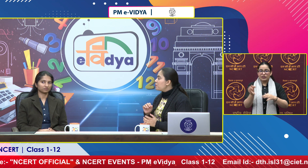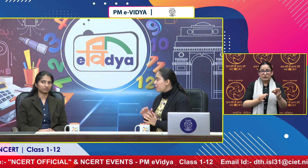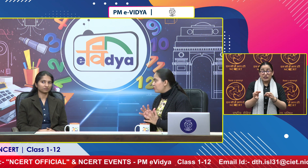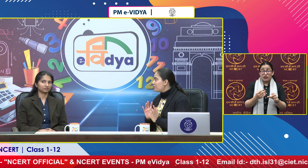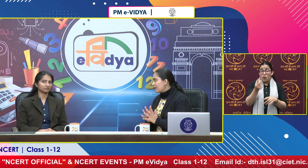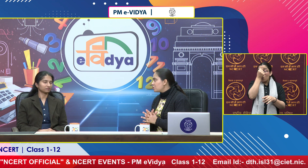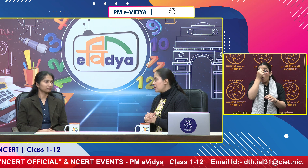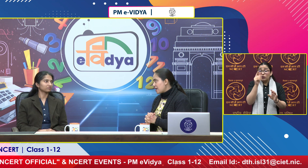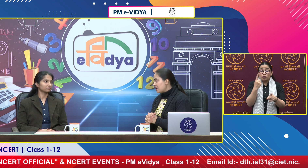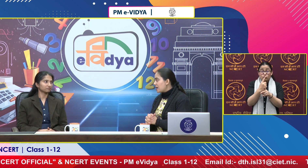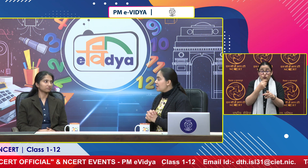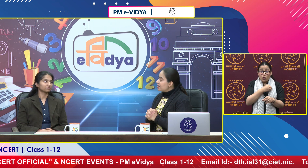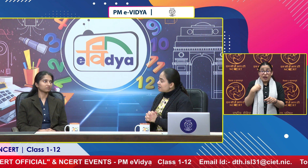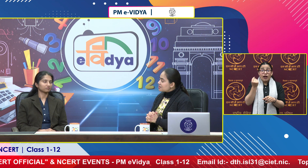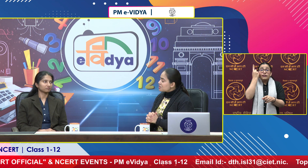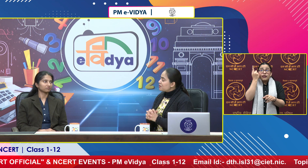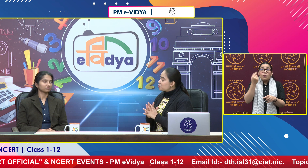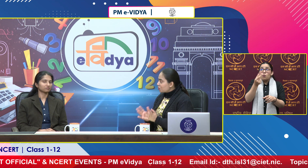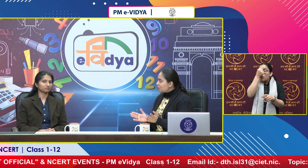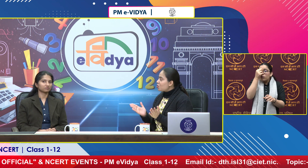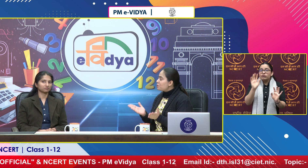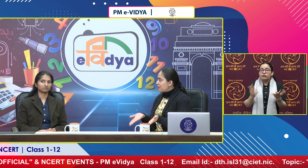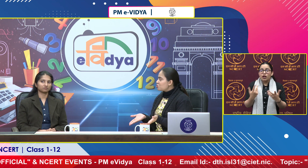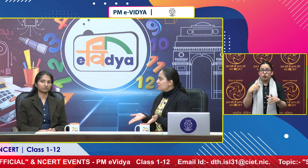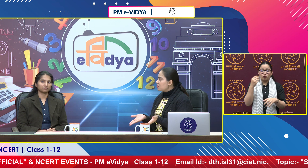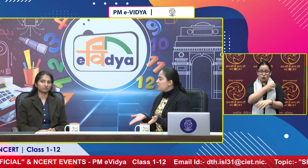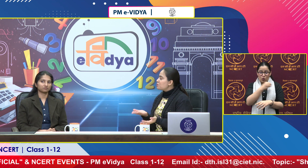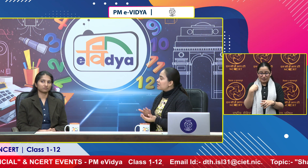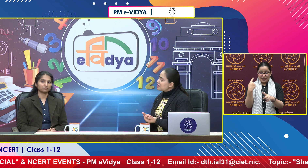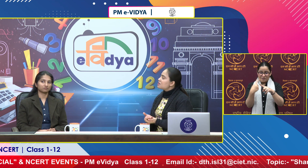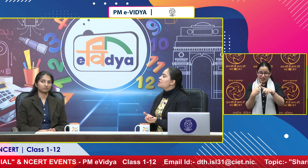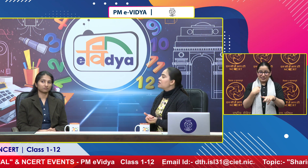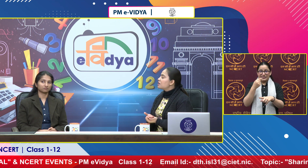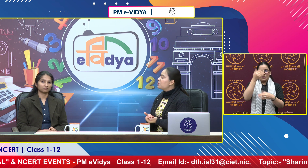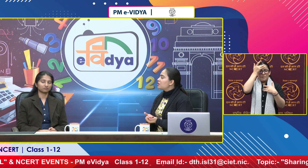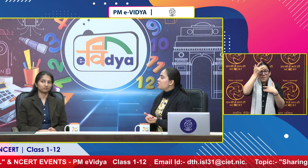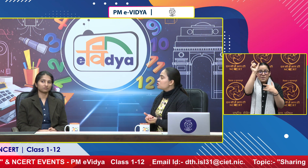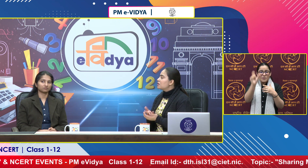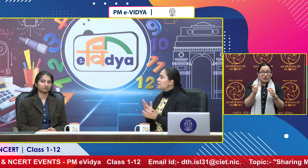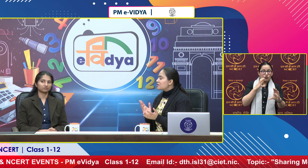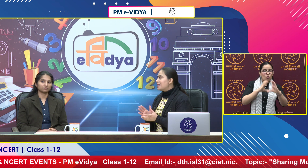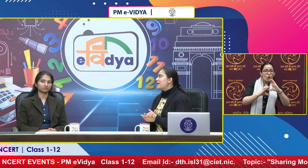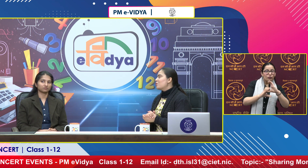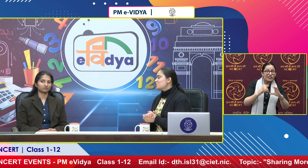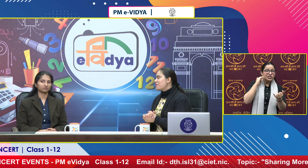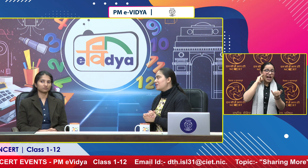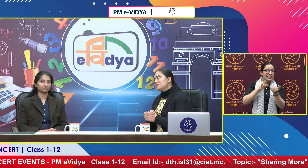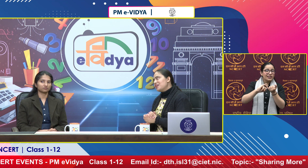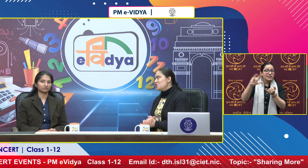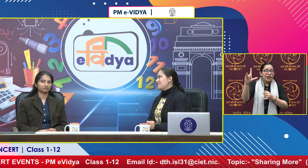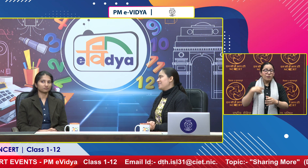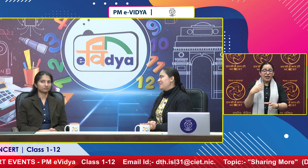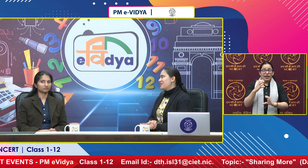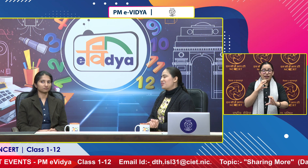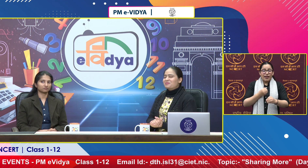सके कि हमें प्रॉब्लम एक्चुअली है क्या। इस केस में डॉक्टर और पेशेंट के बीच में किस तरीके की कम्युनिकेशन साइन लैंग्वेज के माध्यम